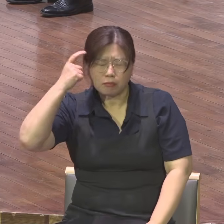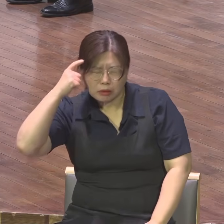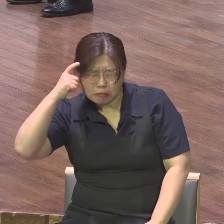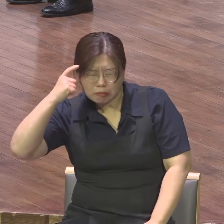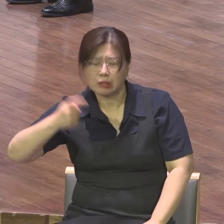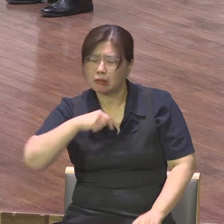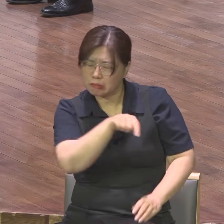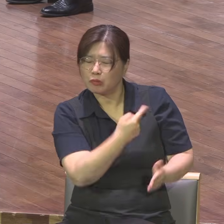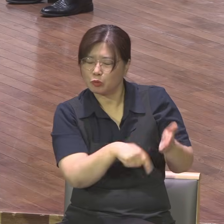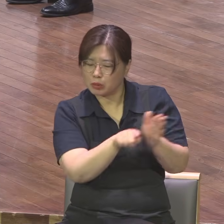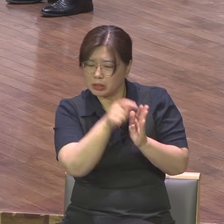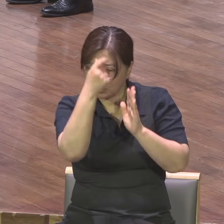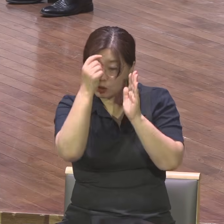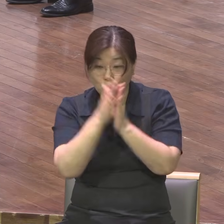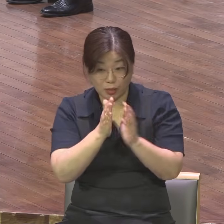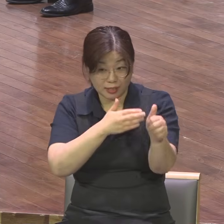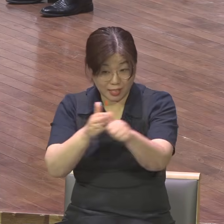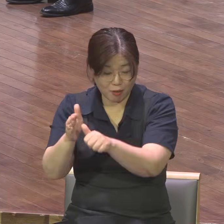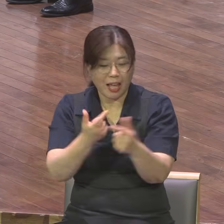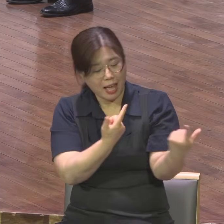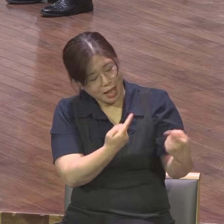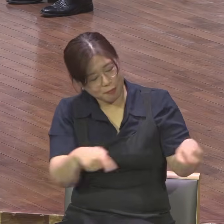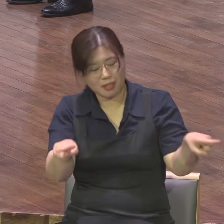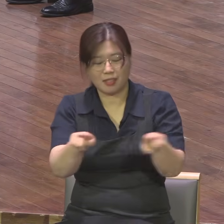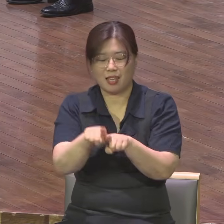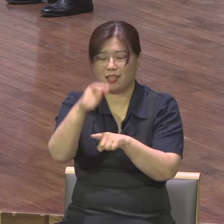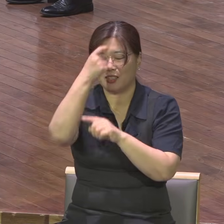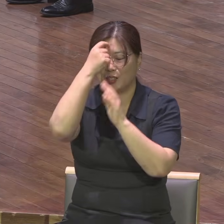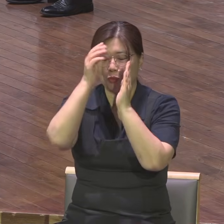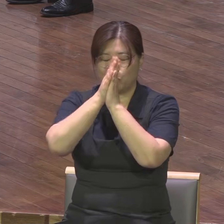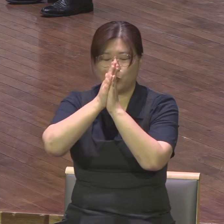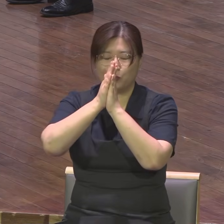기도하겠습니다. 주여